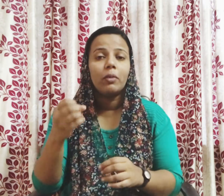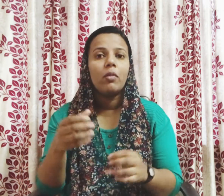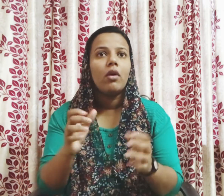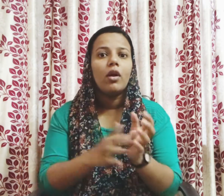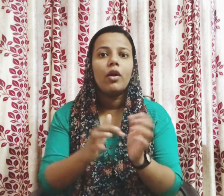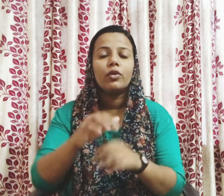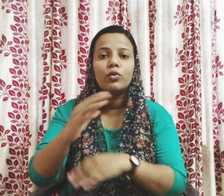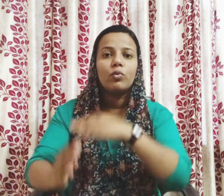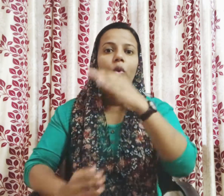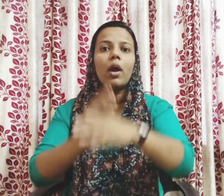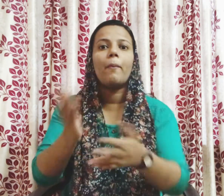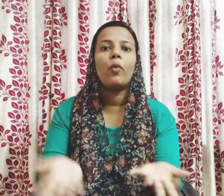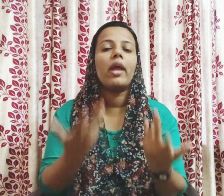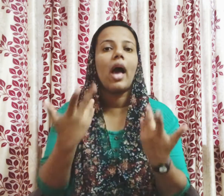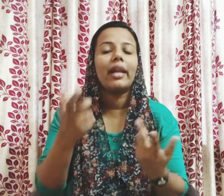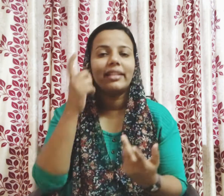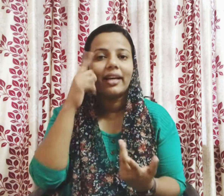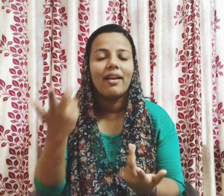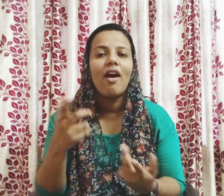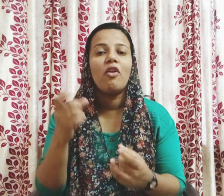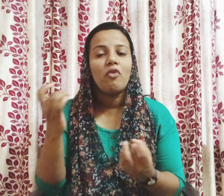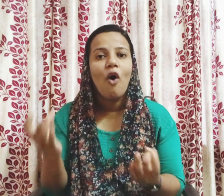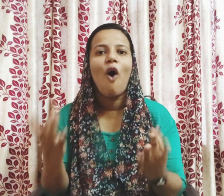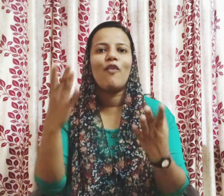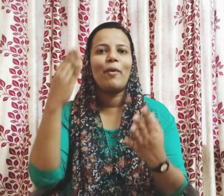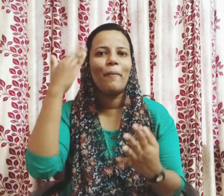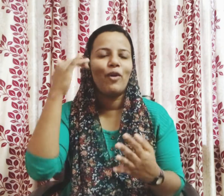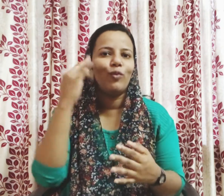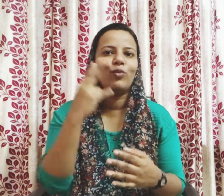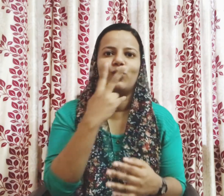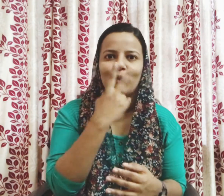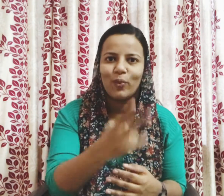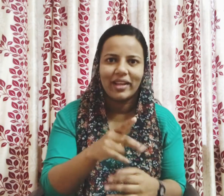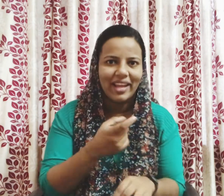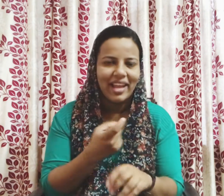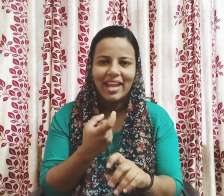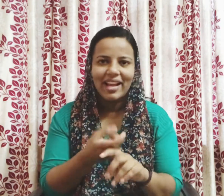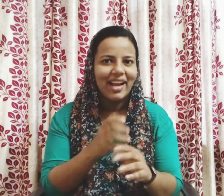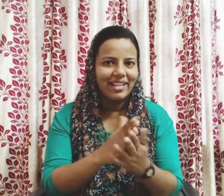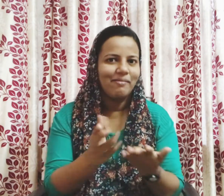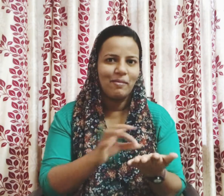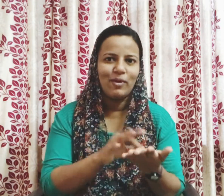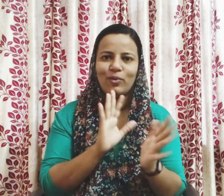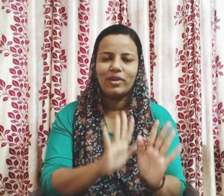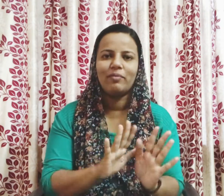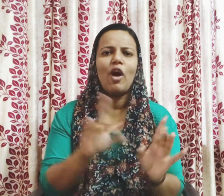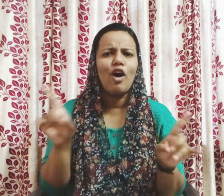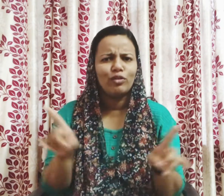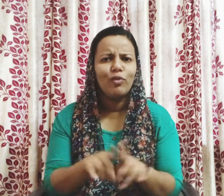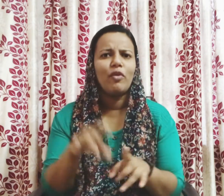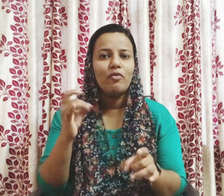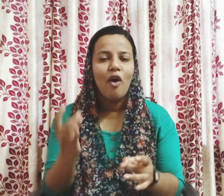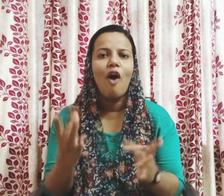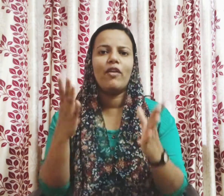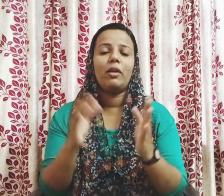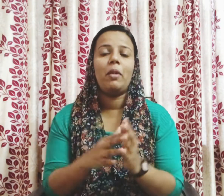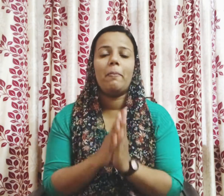വിവരം ആദ്യം അറിയുന്നത്. പ്രിയപ്പെട്ടവരെ, അതുകൊണ്ട് അധികാരത്തിൽ എഴുന്നേൽക്കുവാനും കർത്താവിൻ്റെ കൂടെ ഇരിക്കുവാനും പ്രാർത്ഥിക്കുവാനും